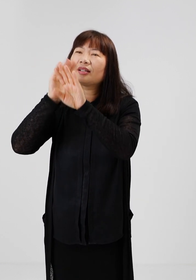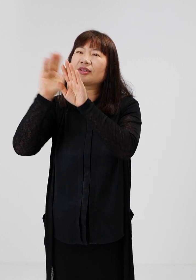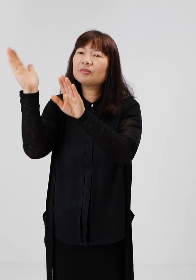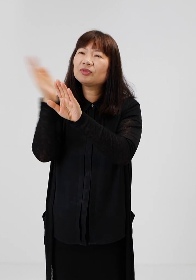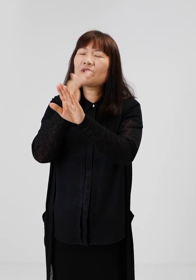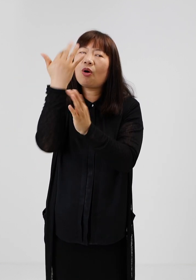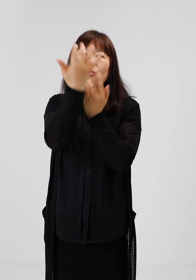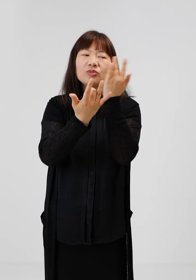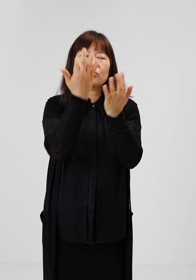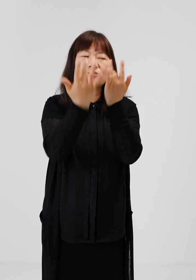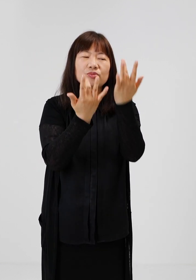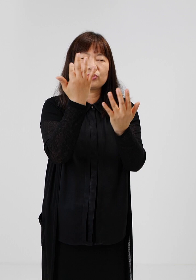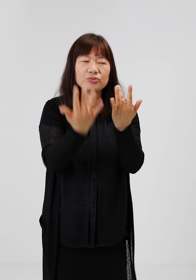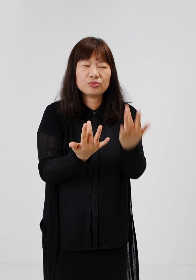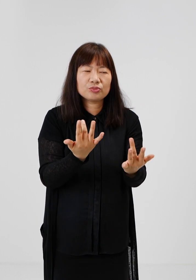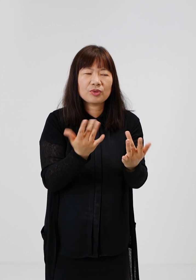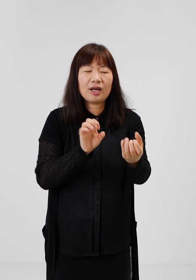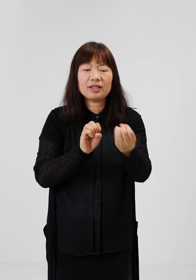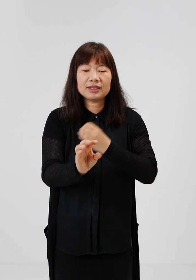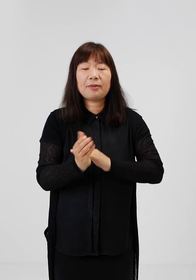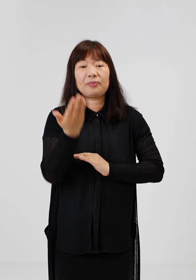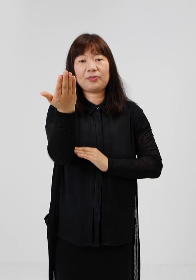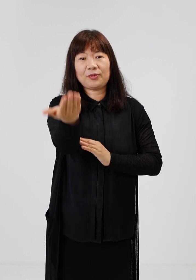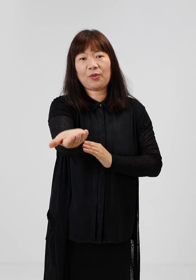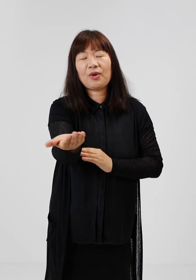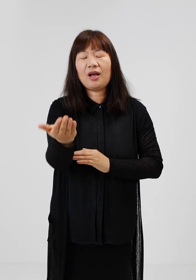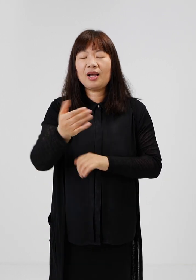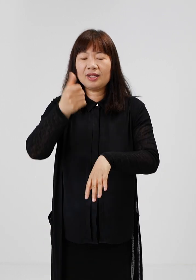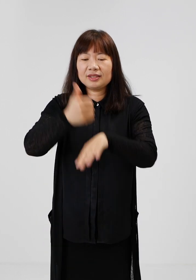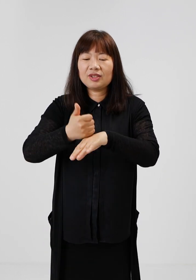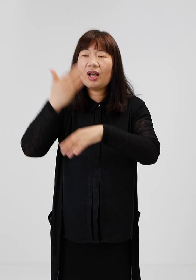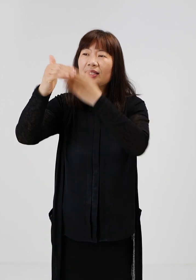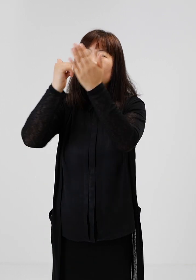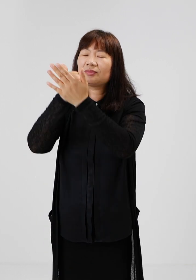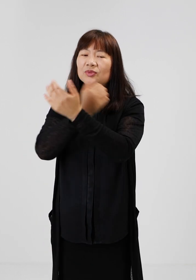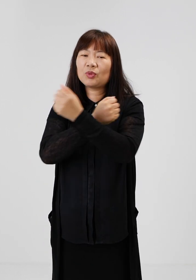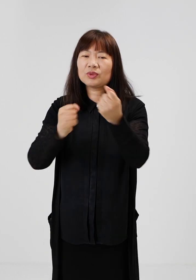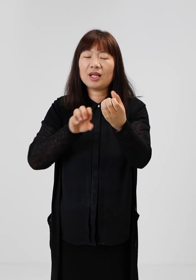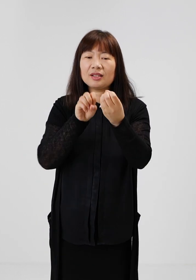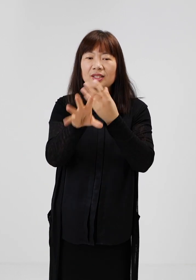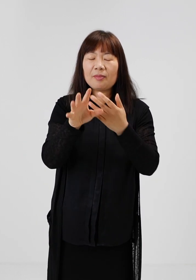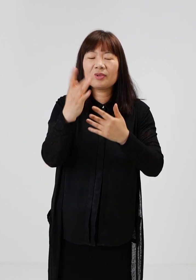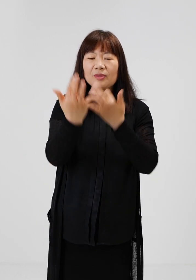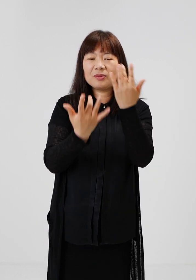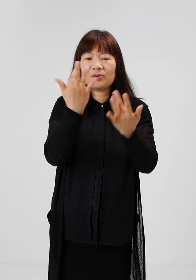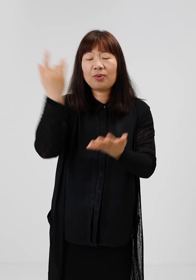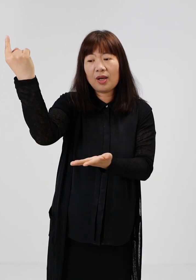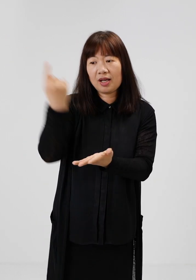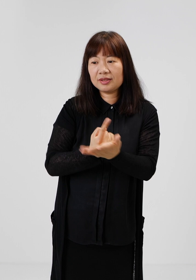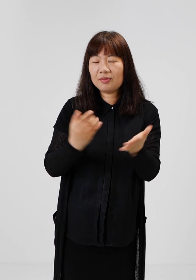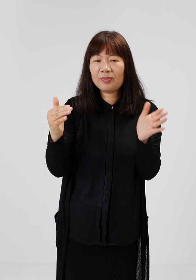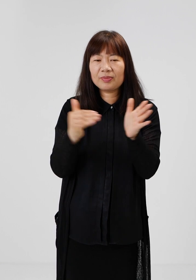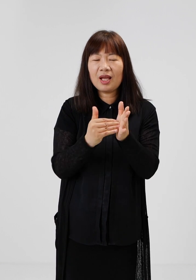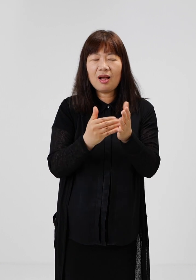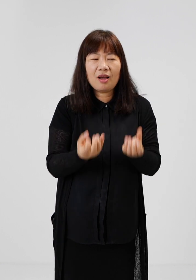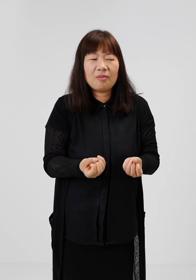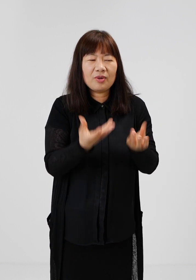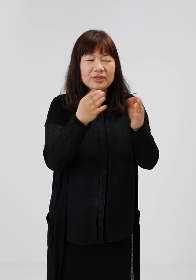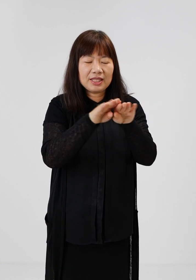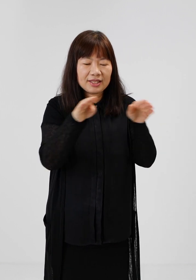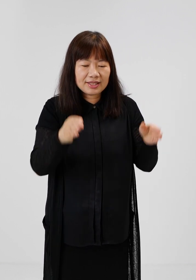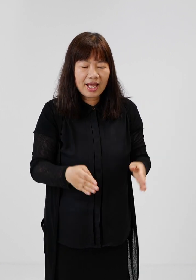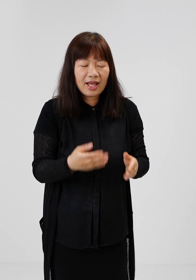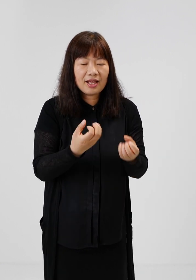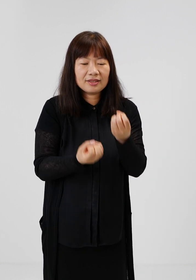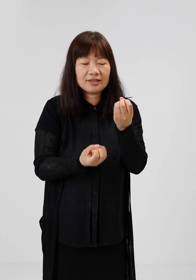내려 응답하시고 네, 드디어 하나님이 용서의 응답이 불로 임했어요. 그리고 번제단의